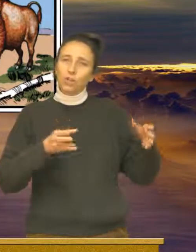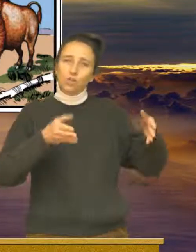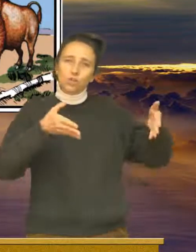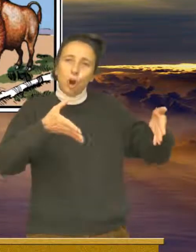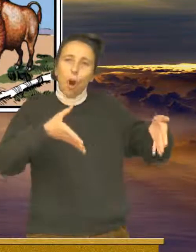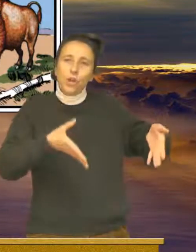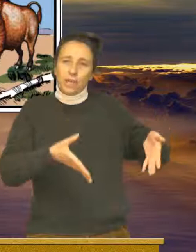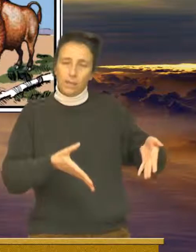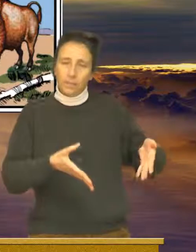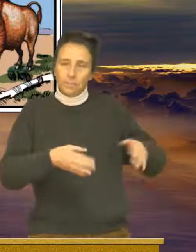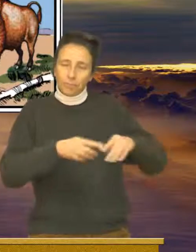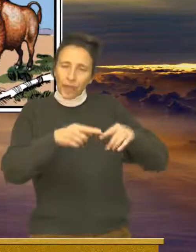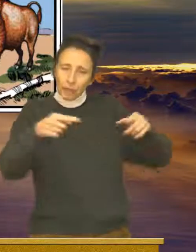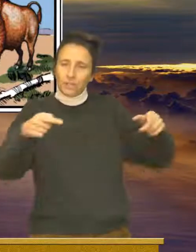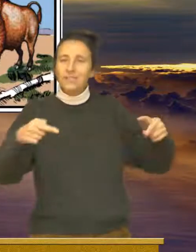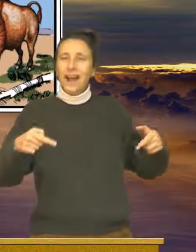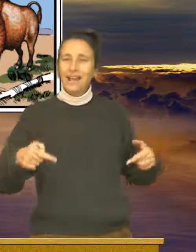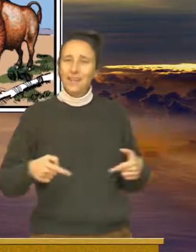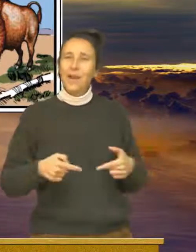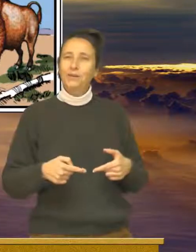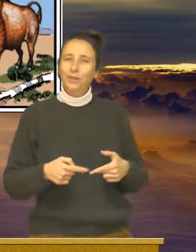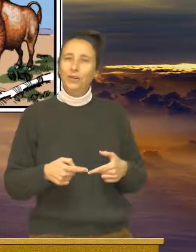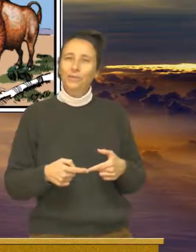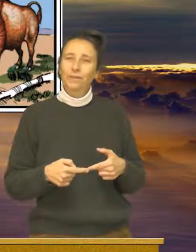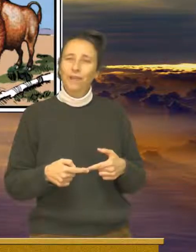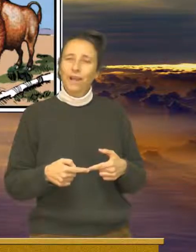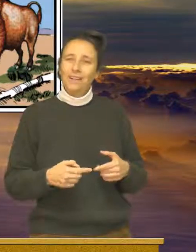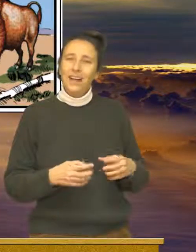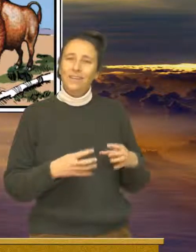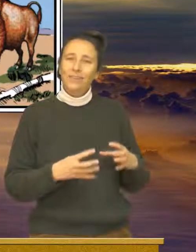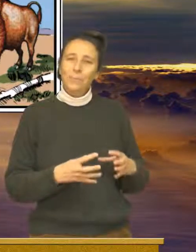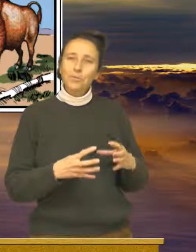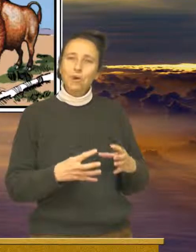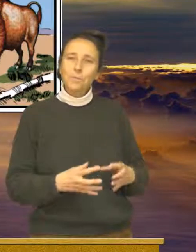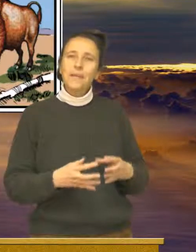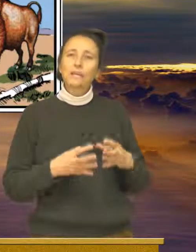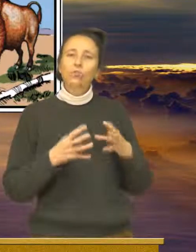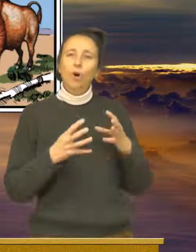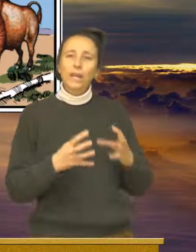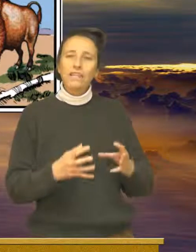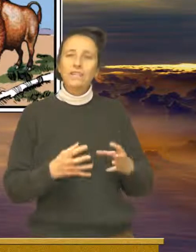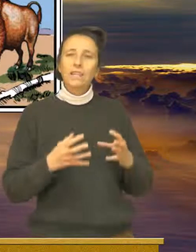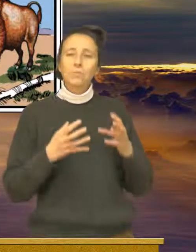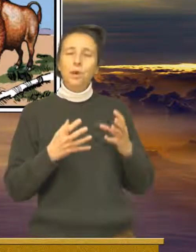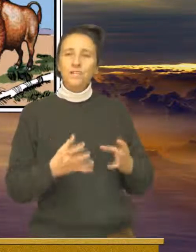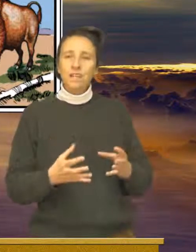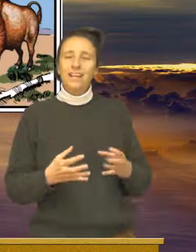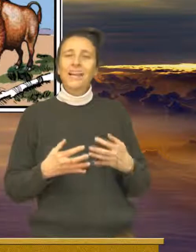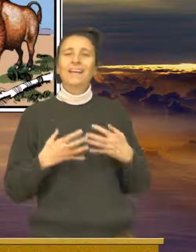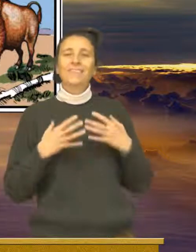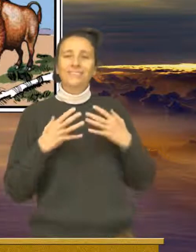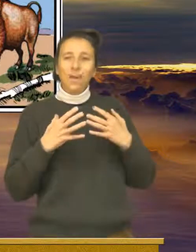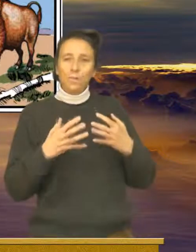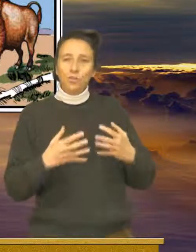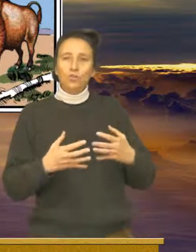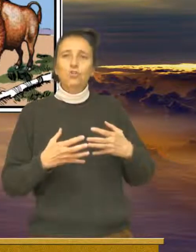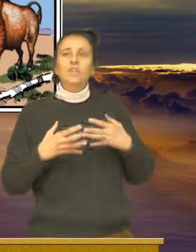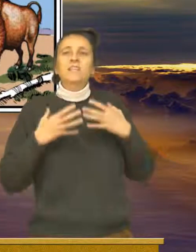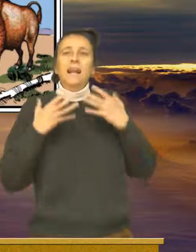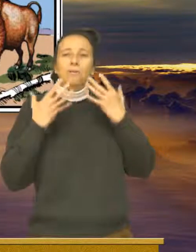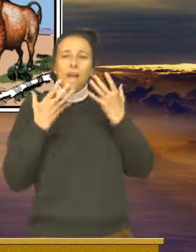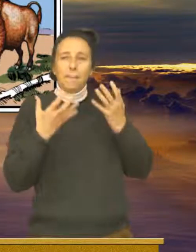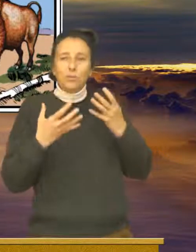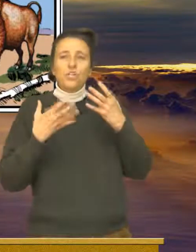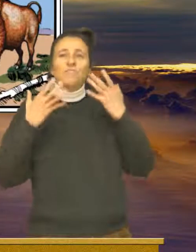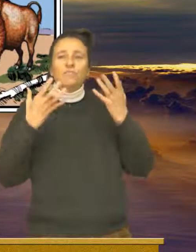¿Somos victoriosos hoy en nuestra área de acción? ¿Realizamos hoy victorias que demuestran que crecemos,